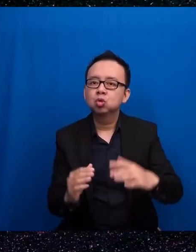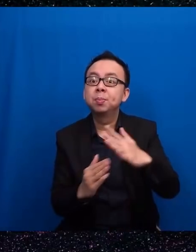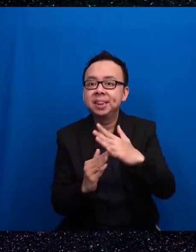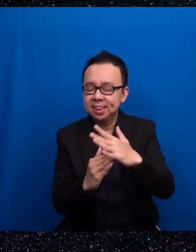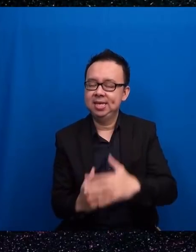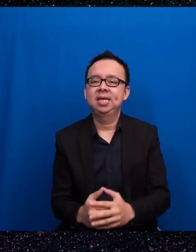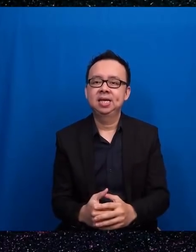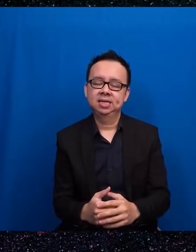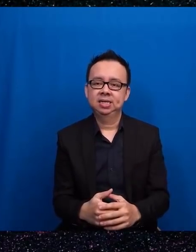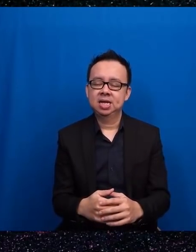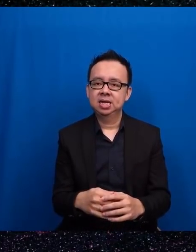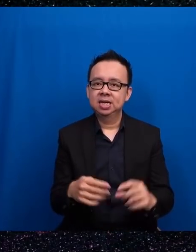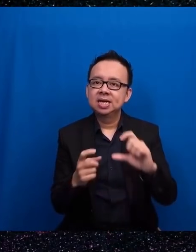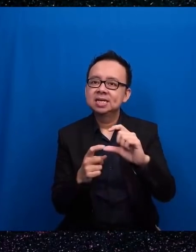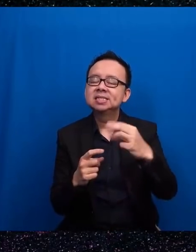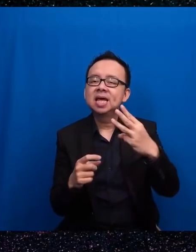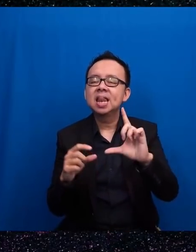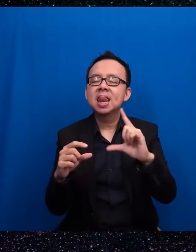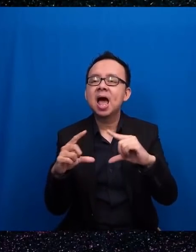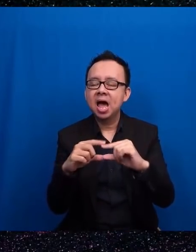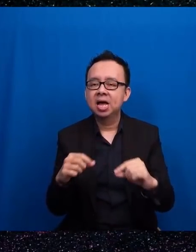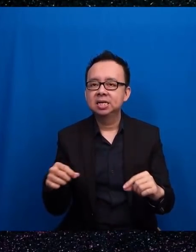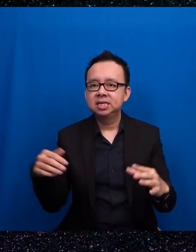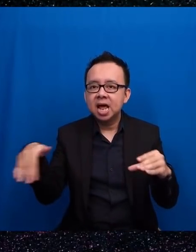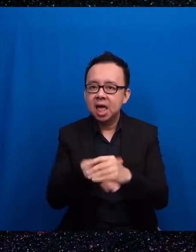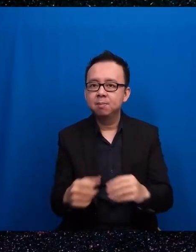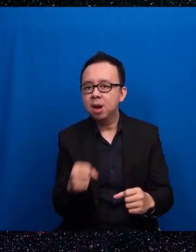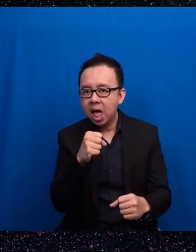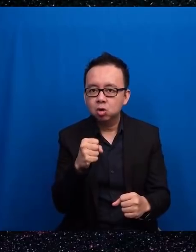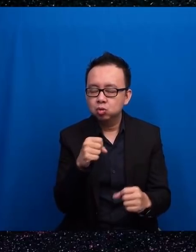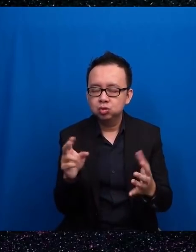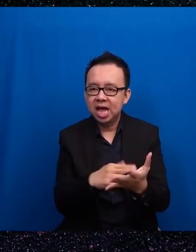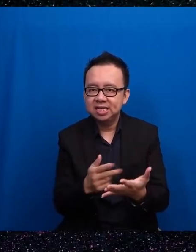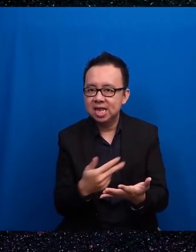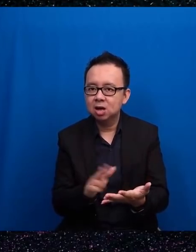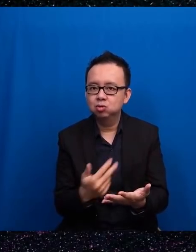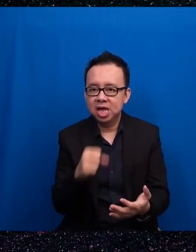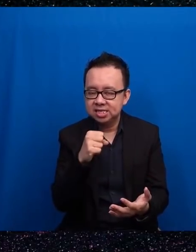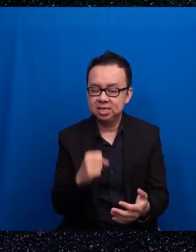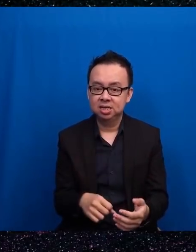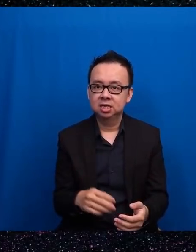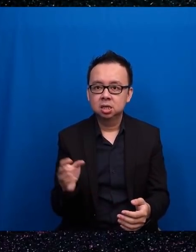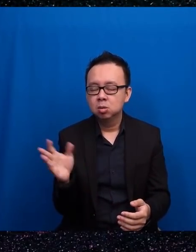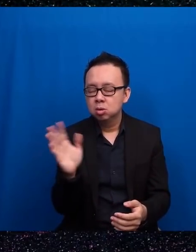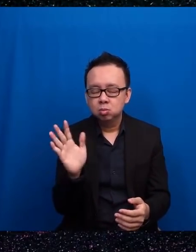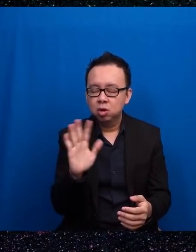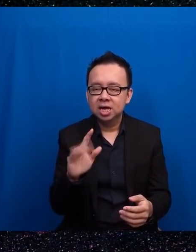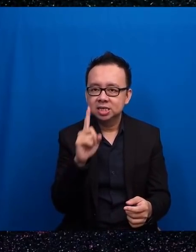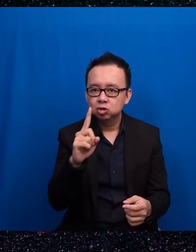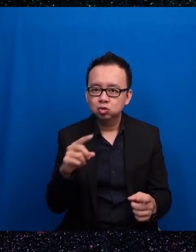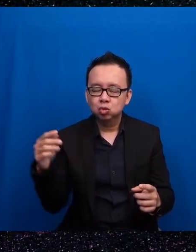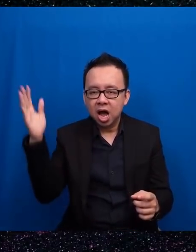Selah dalam lagu, selah dalam segala sesuatu. Tidak tentu harus seharian penuh, tapi